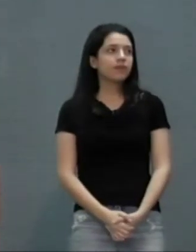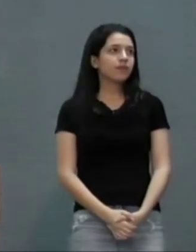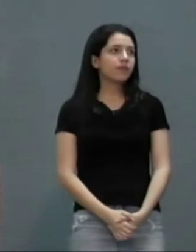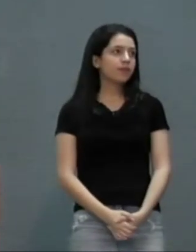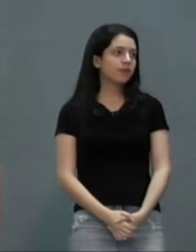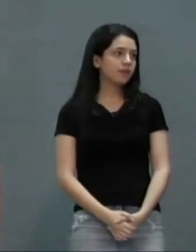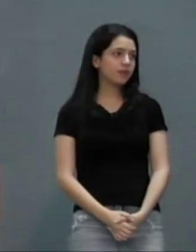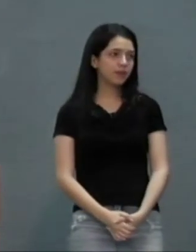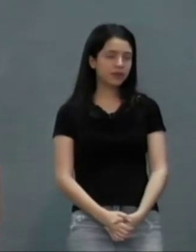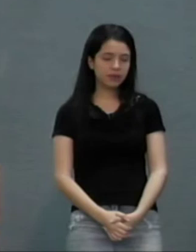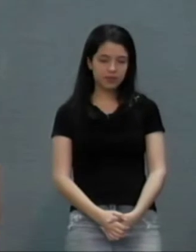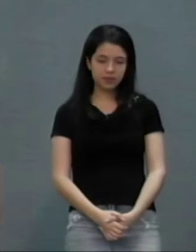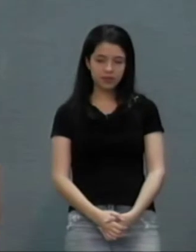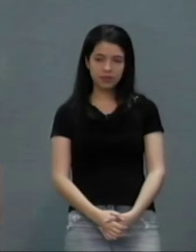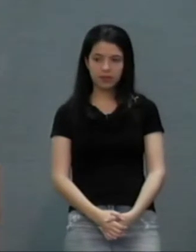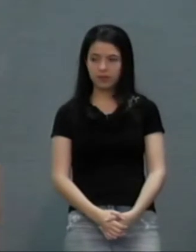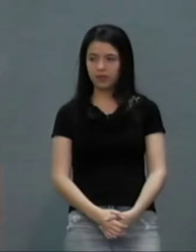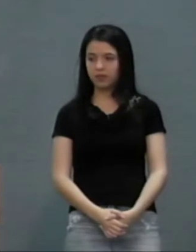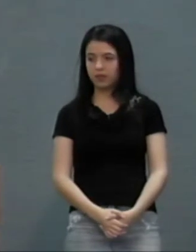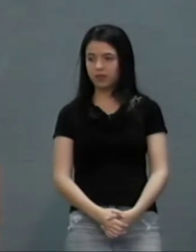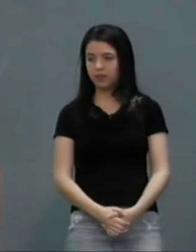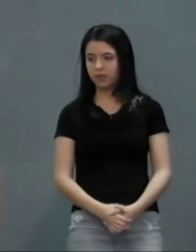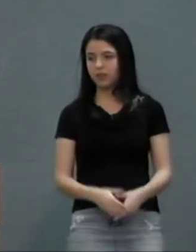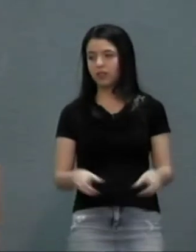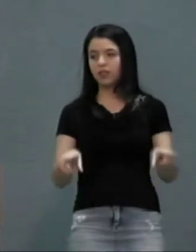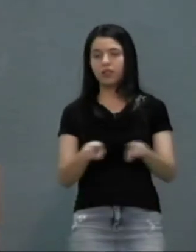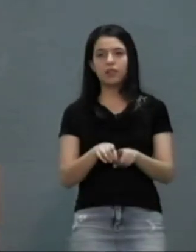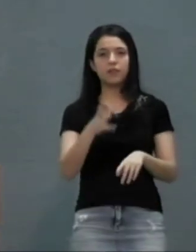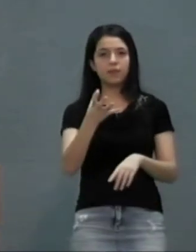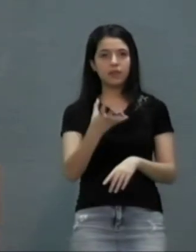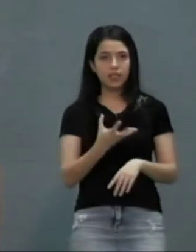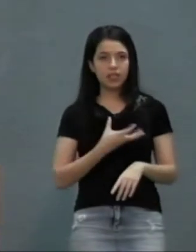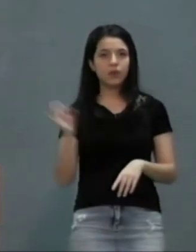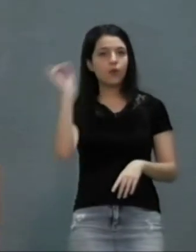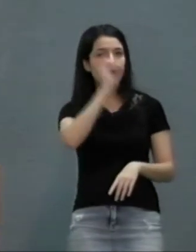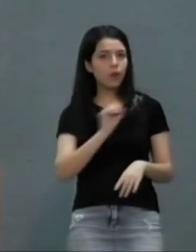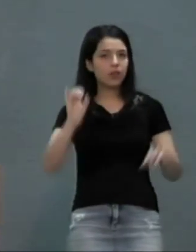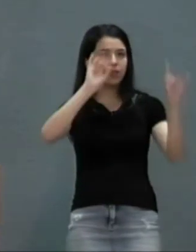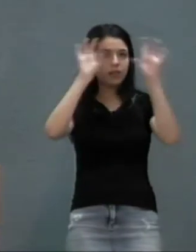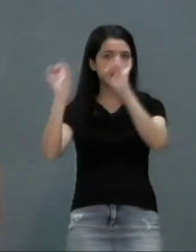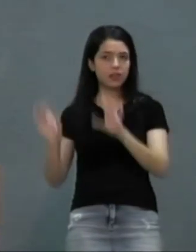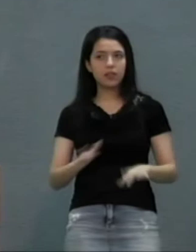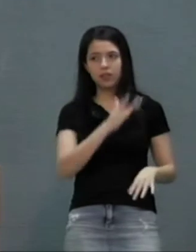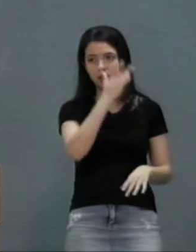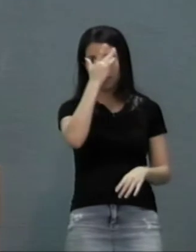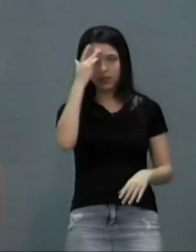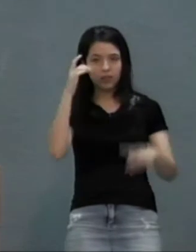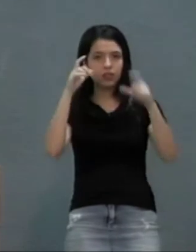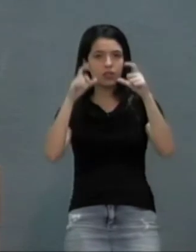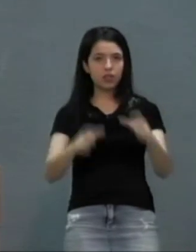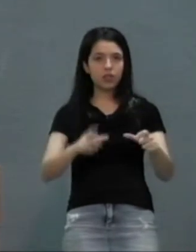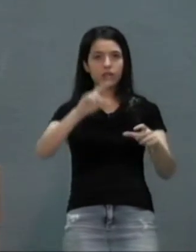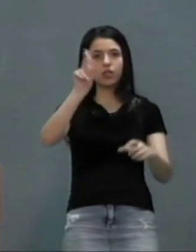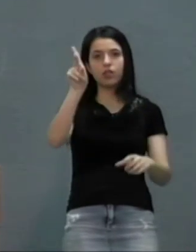Eu queria mandar um alô especial para o pessoal do Habitat Brasil, Motocross e Mutirão, com a campanha com a qual Sempre Limpa, que foi